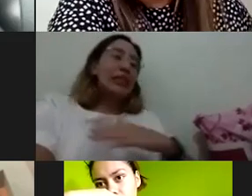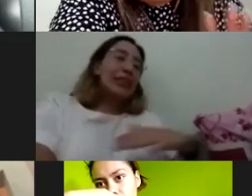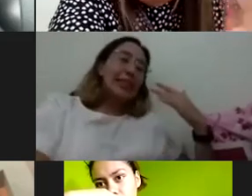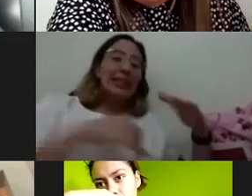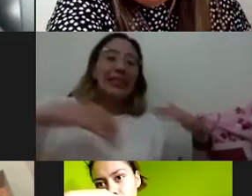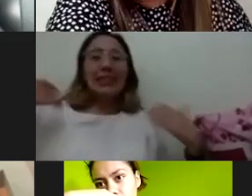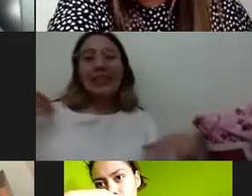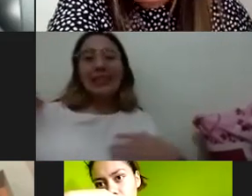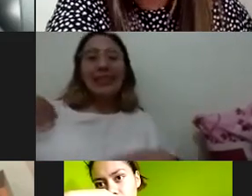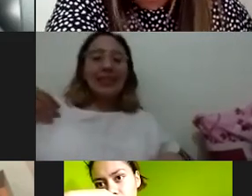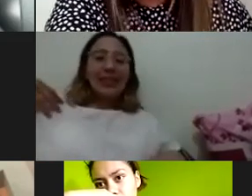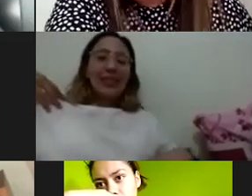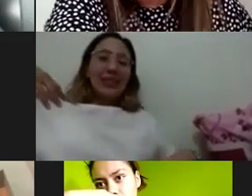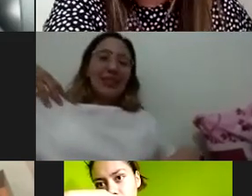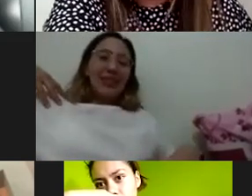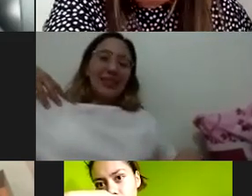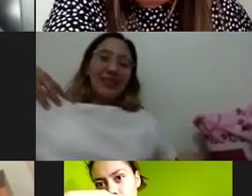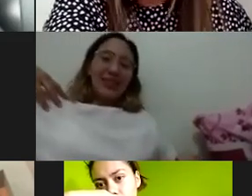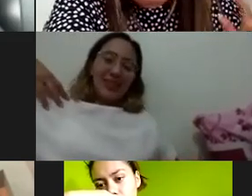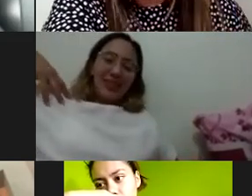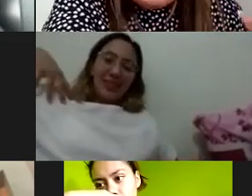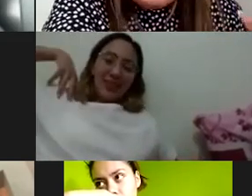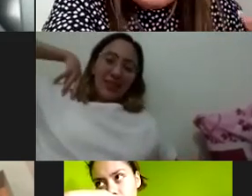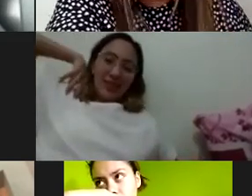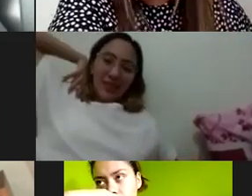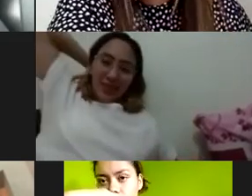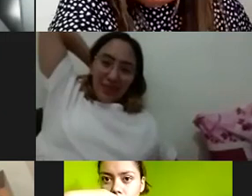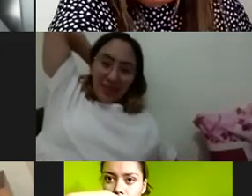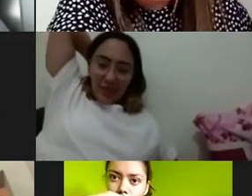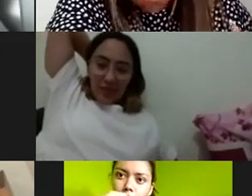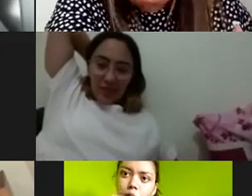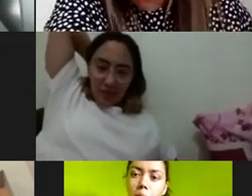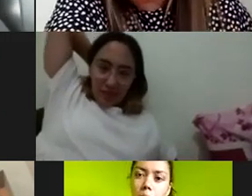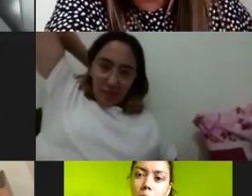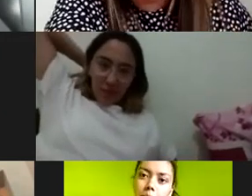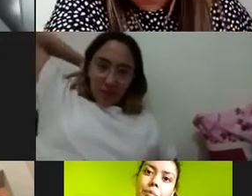perfecta tu canción. Pero entonces sí hay que respetar el idioma que aprendemos. ¿Vale?